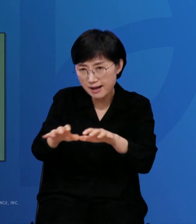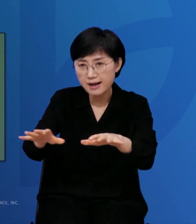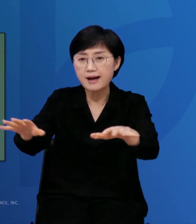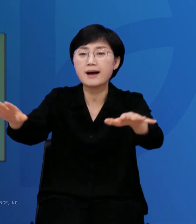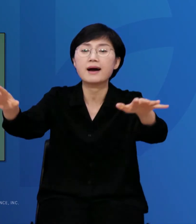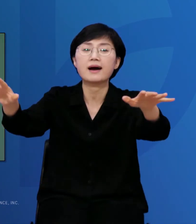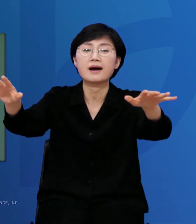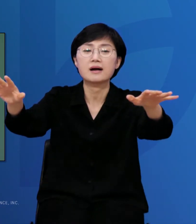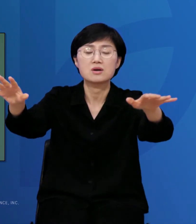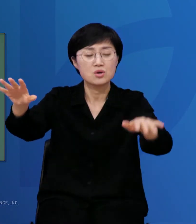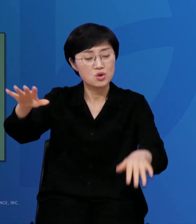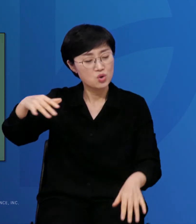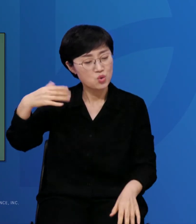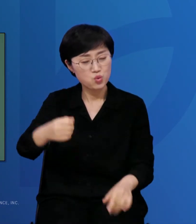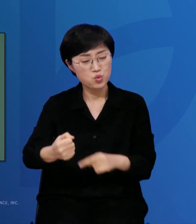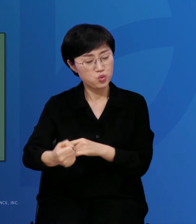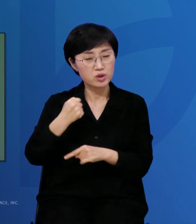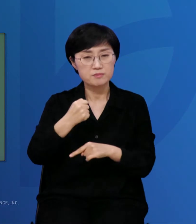也就是说，种植者的产业 remnant